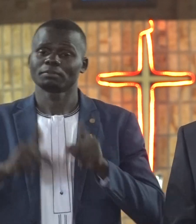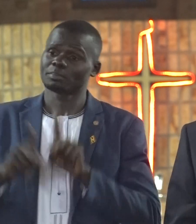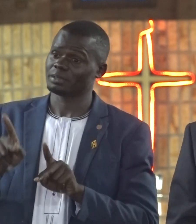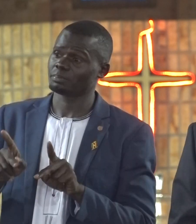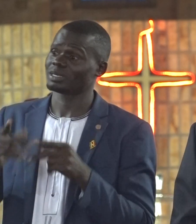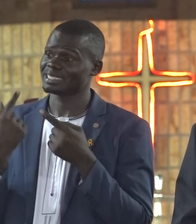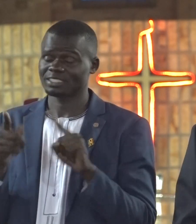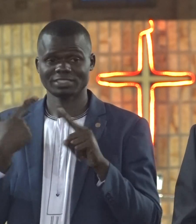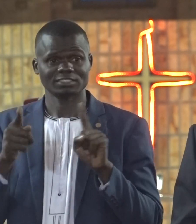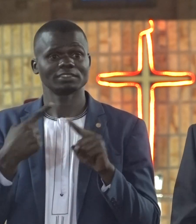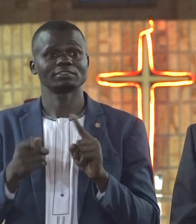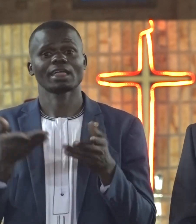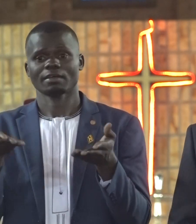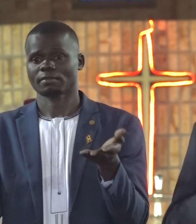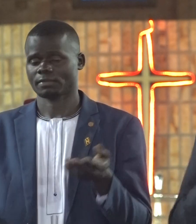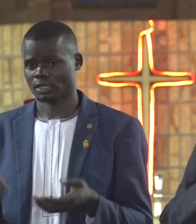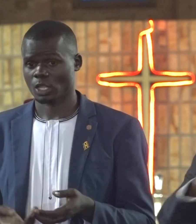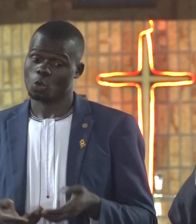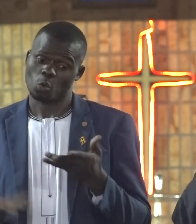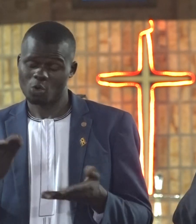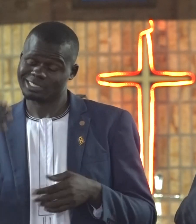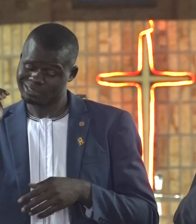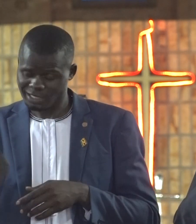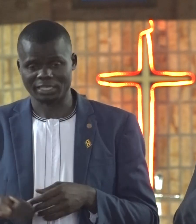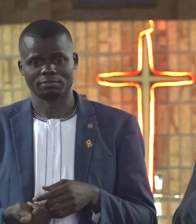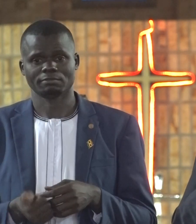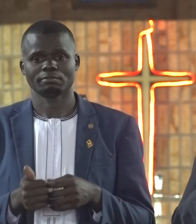bannaffe ze babeeramu oba ze bali.